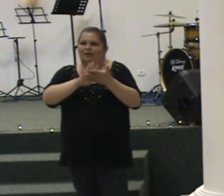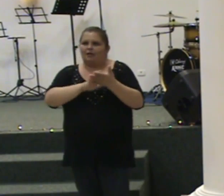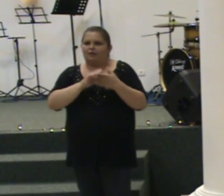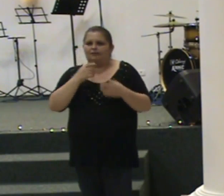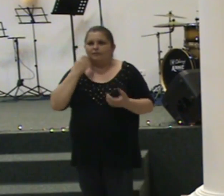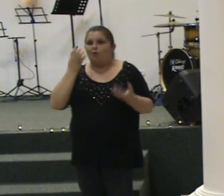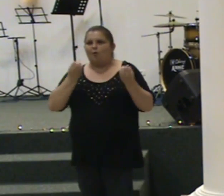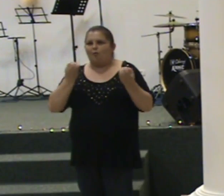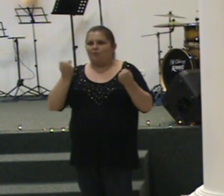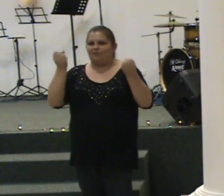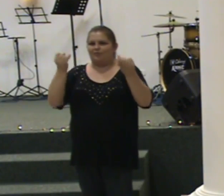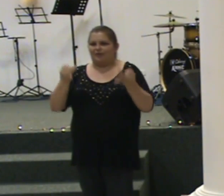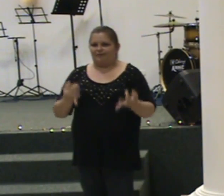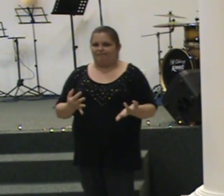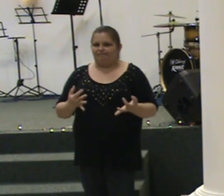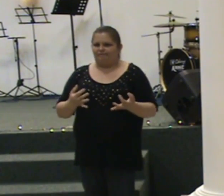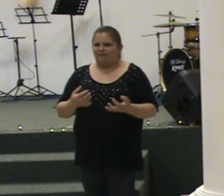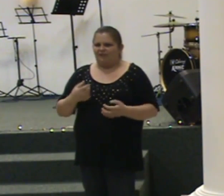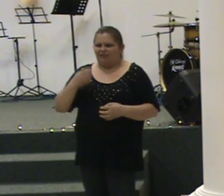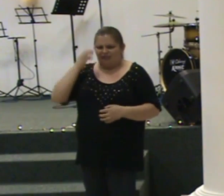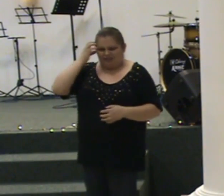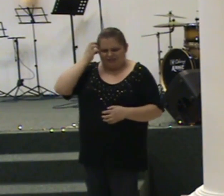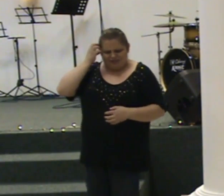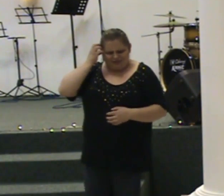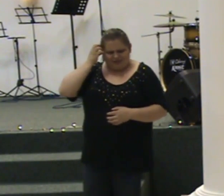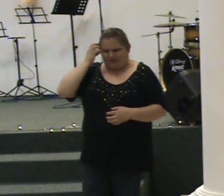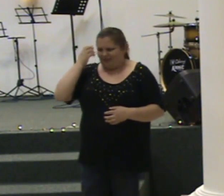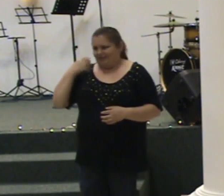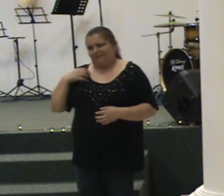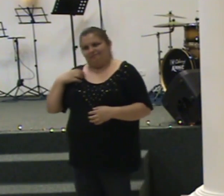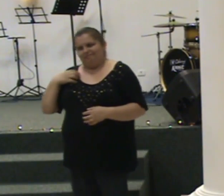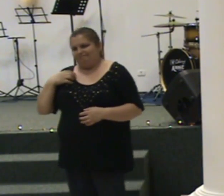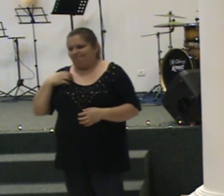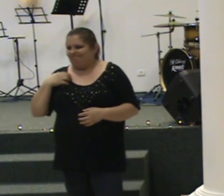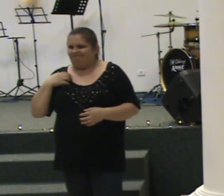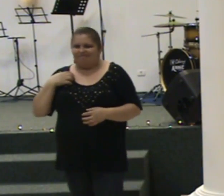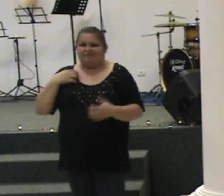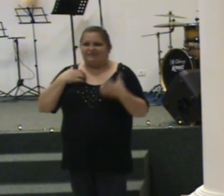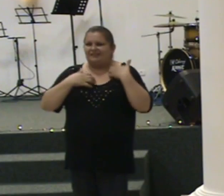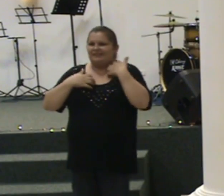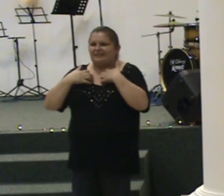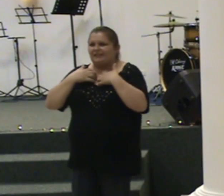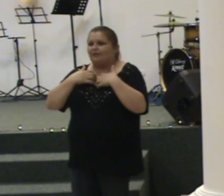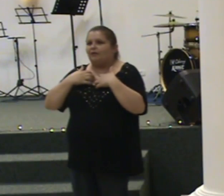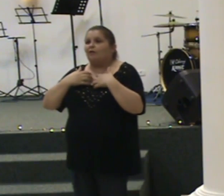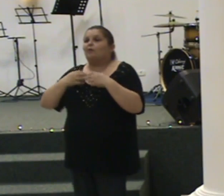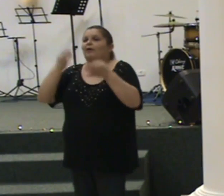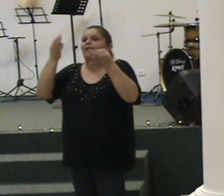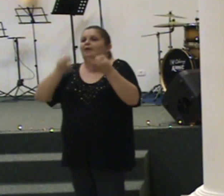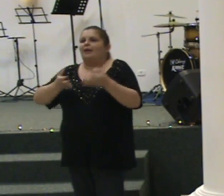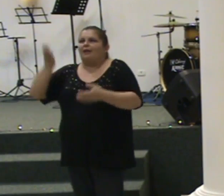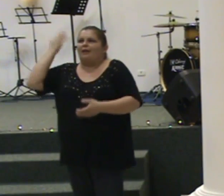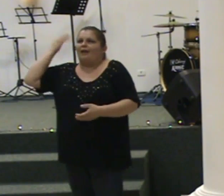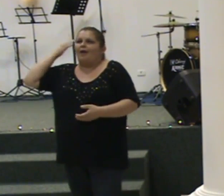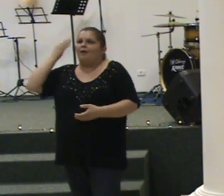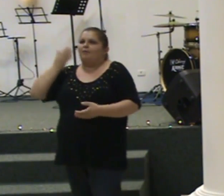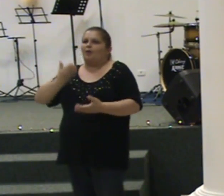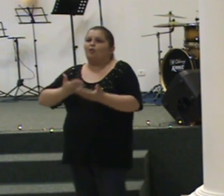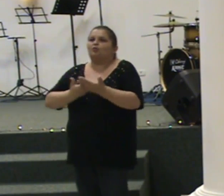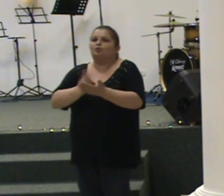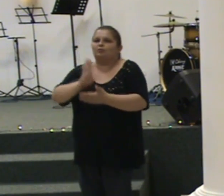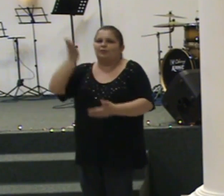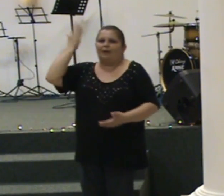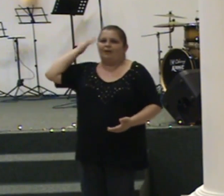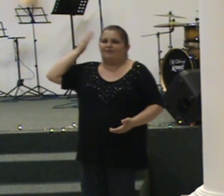nisso, José ficou muito encucado. E ele, o que era certo naquela época, irmãos? Se você